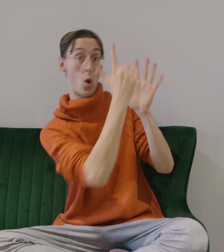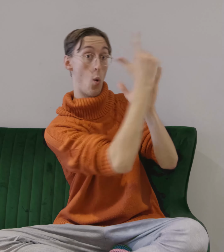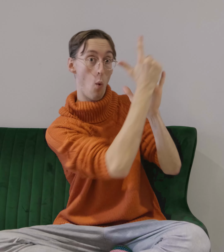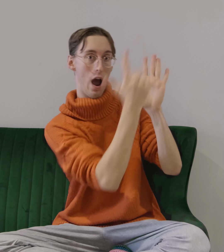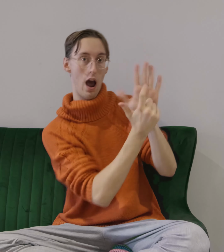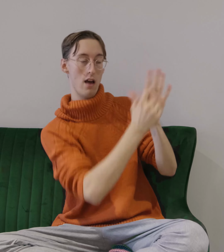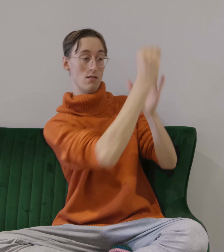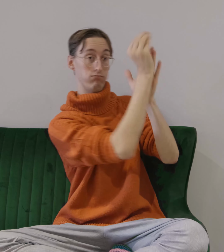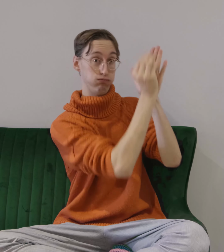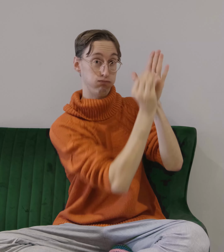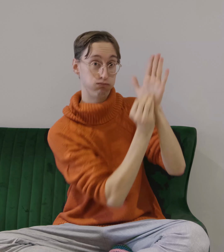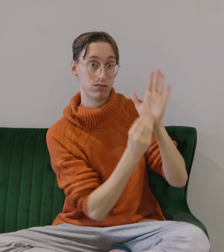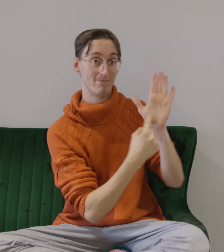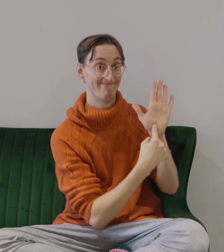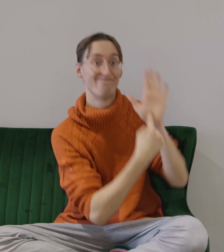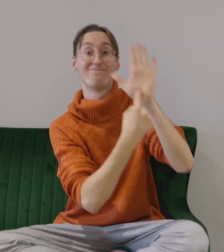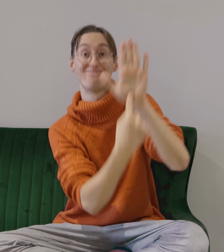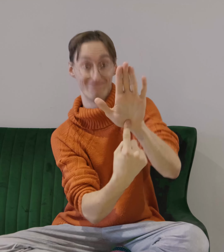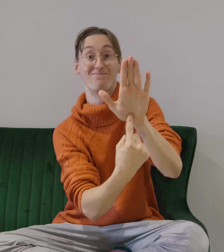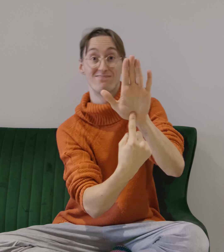inscrite dans la Constitution ou les textes de loi.